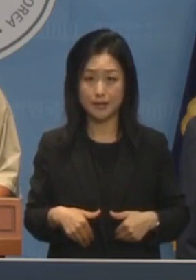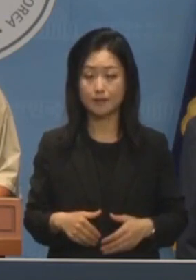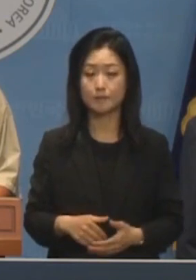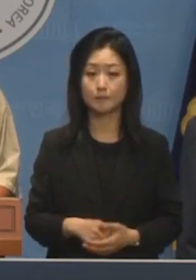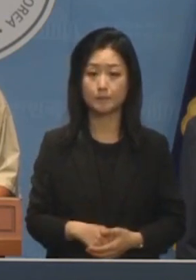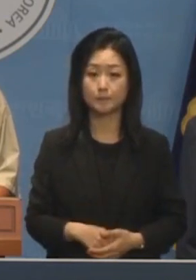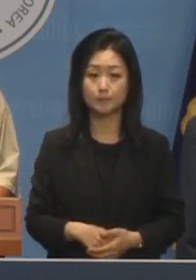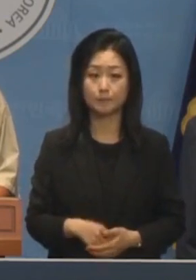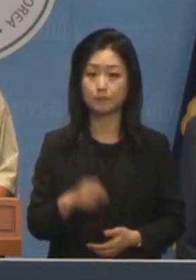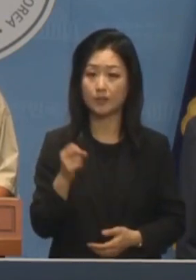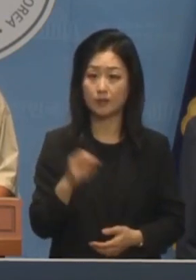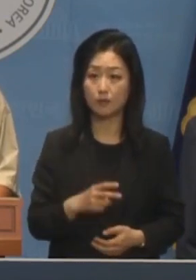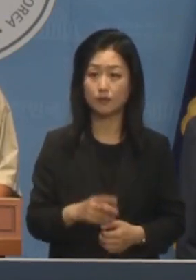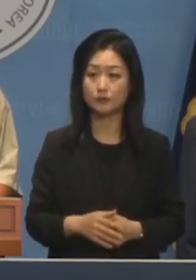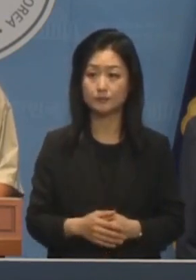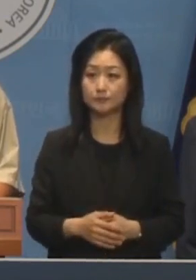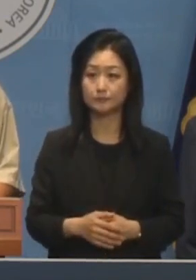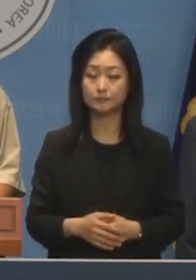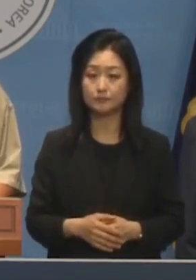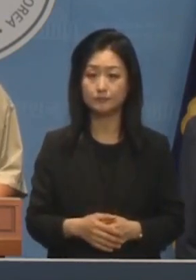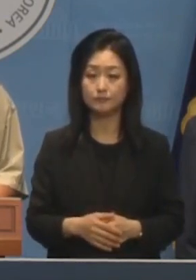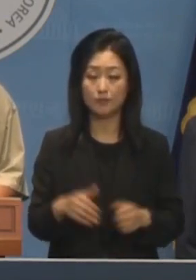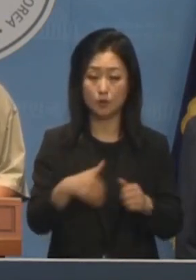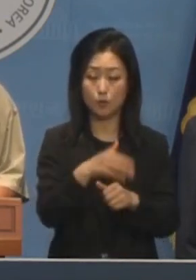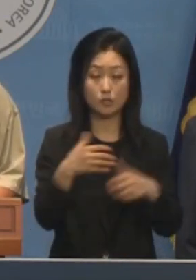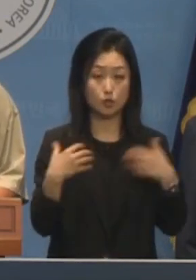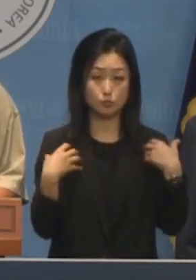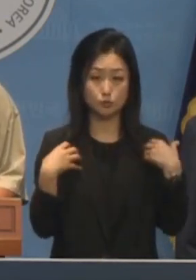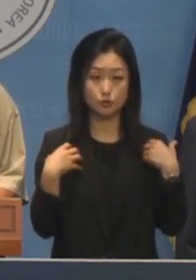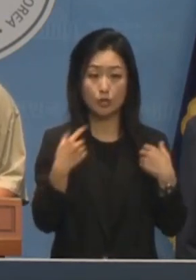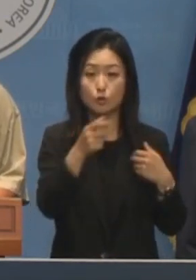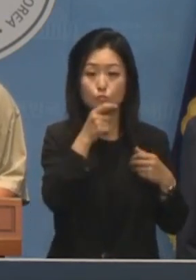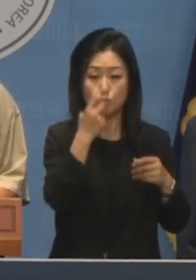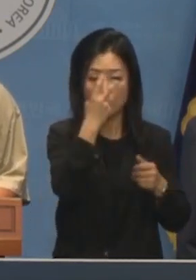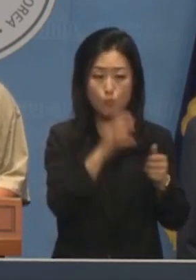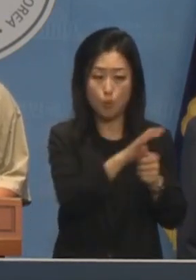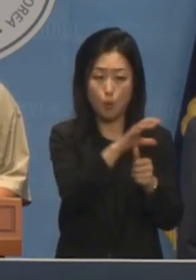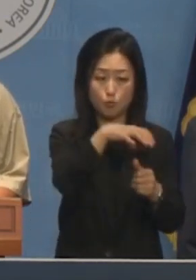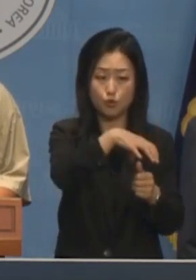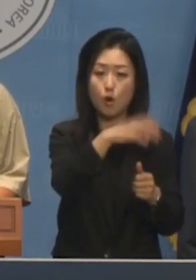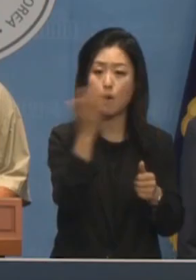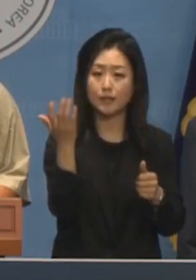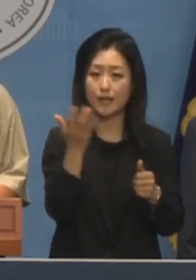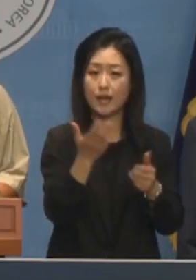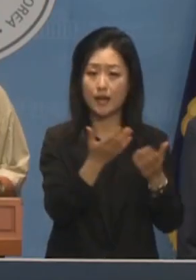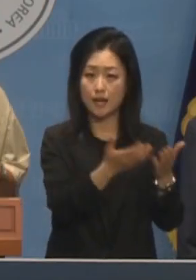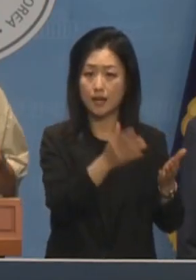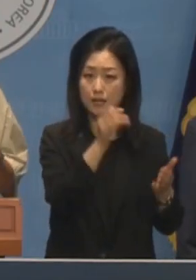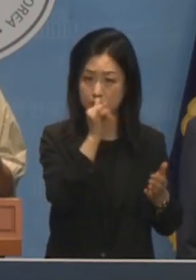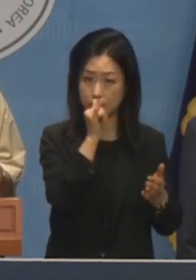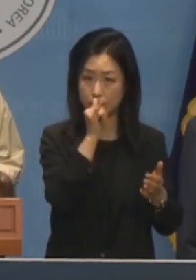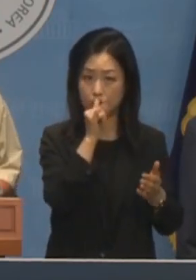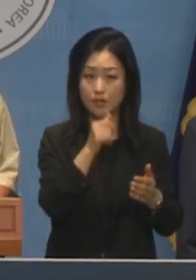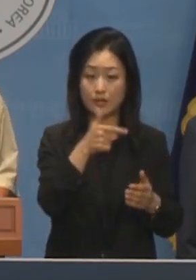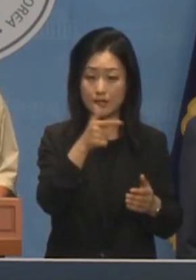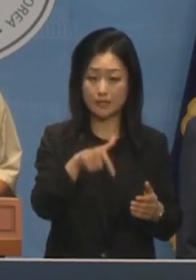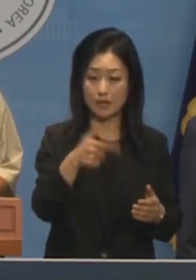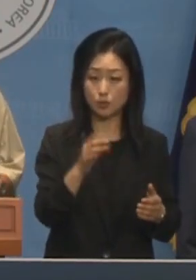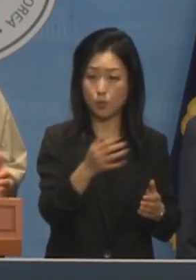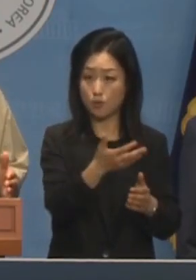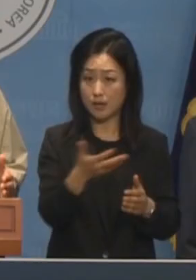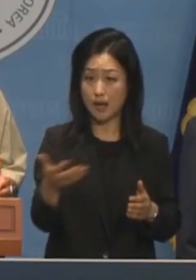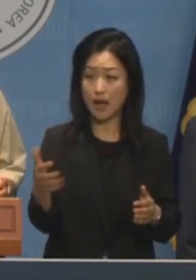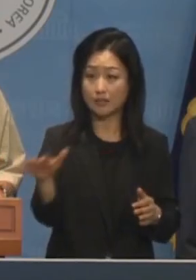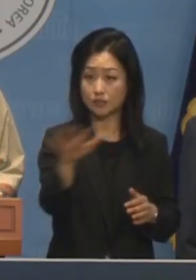것들 요구하고요. 또 마지막으로 지금 환경부에서 상수원 보호구역 규제를 완화하고 있습니다. 지금 낙동강 같은 경우에는 거의